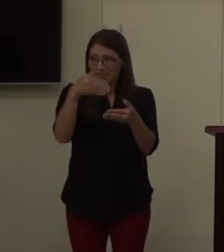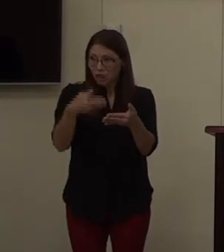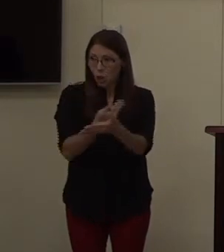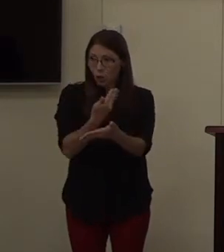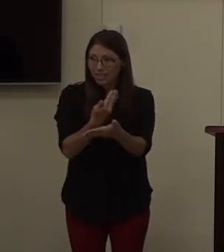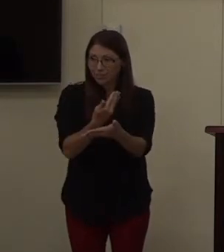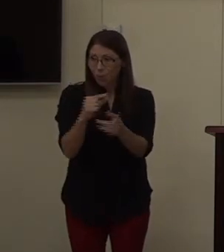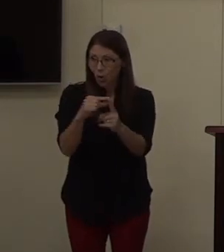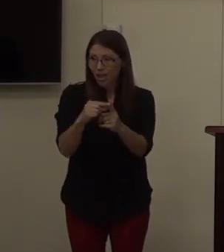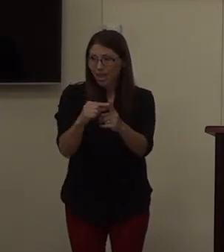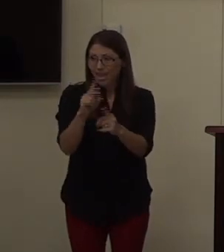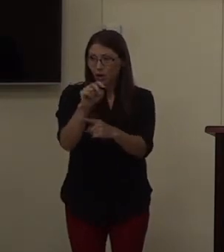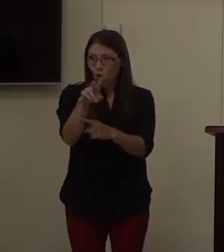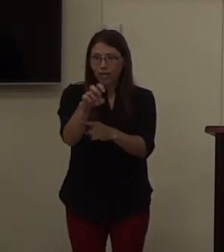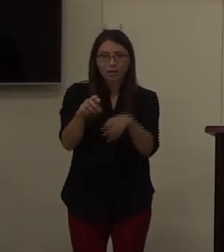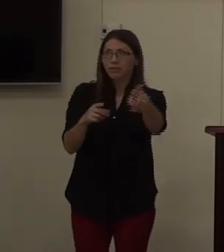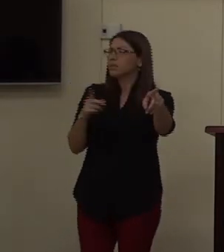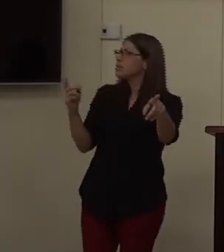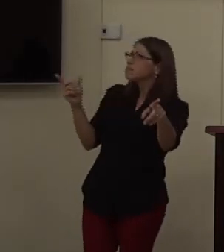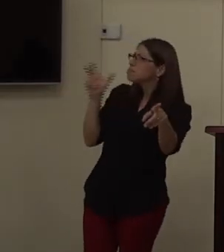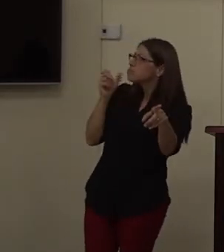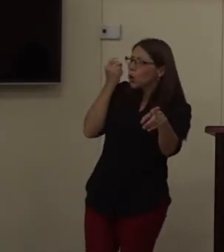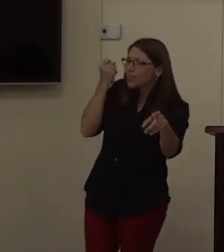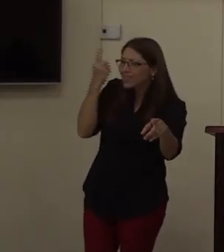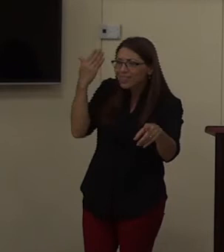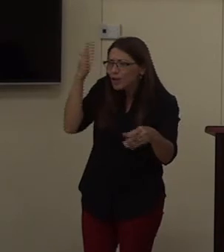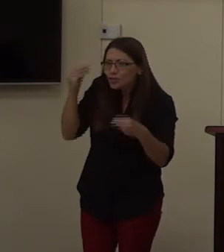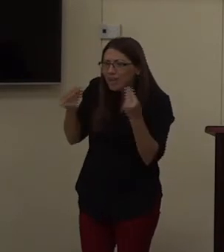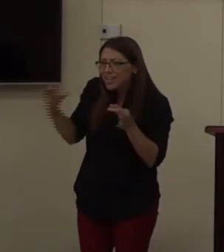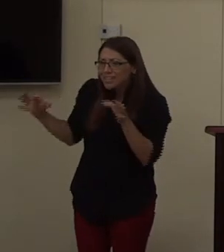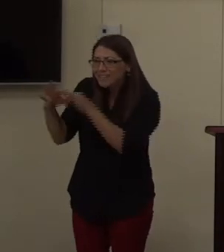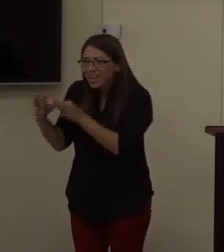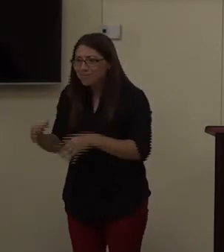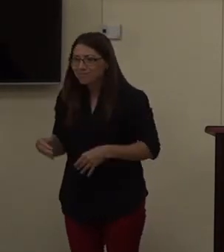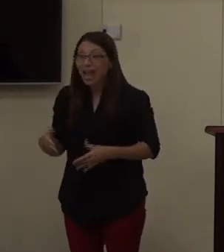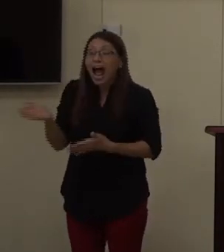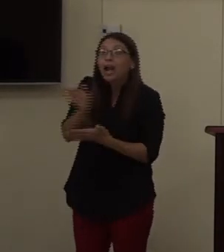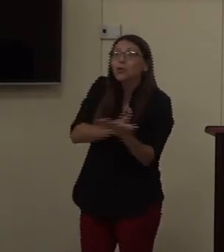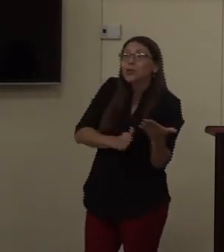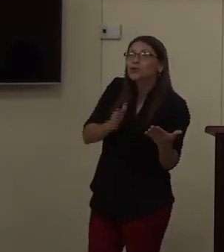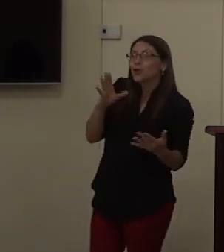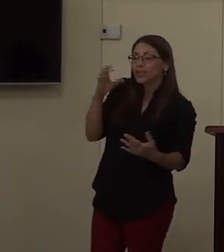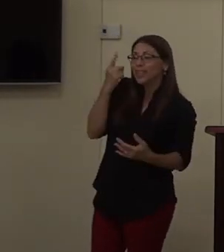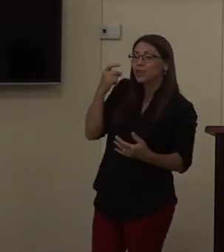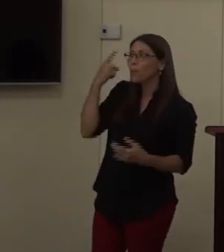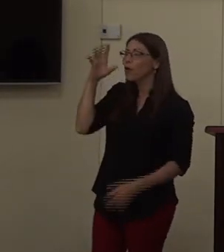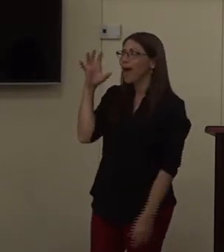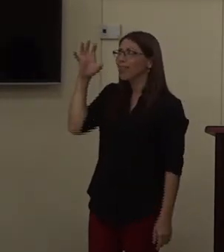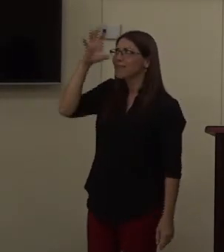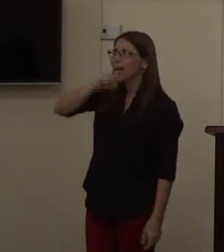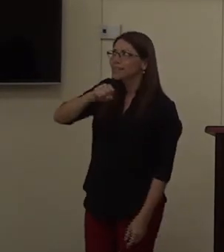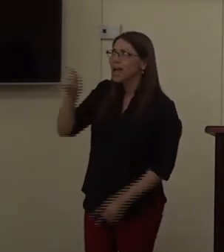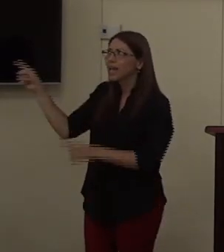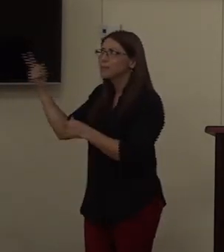no lo entiende, no sabe a qué se refiere. Y unos pocos los entendió por puro adivinanza, ¿verdad? Como así, bueno, si le está